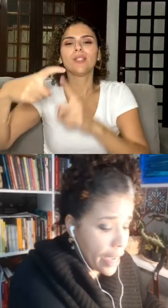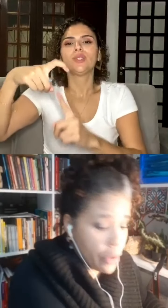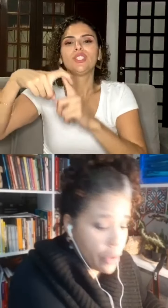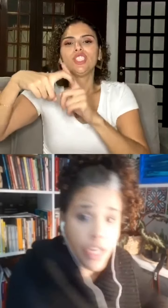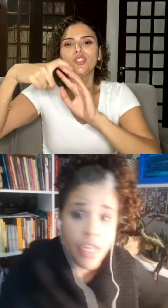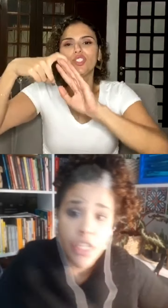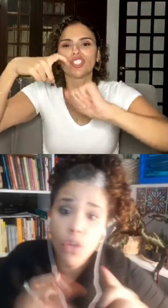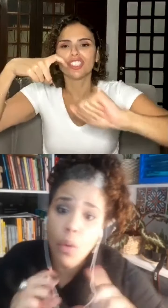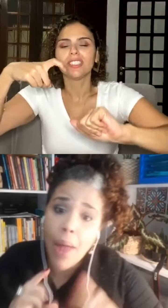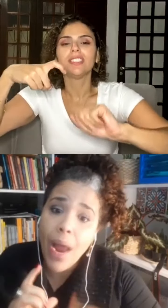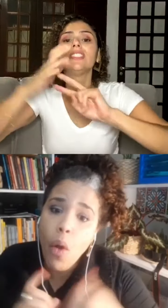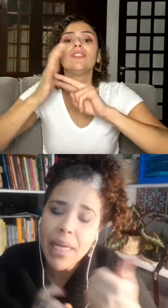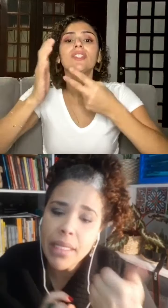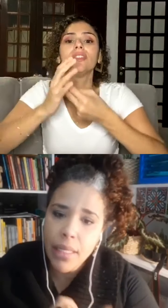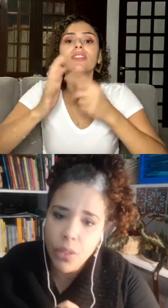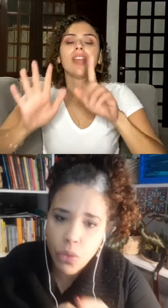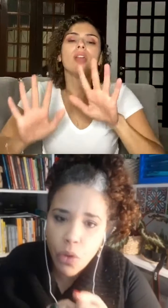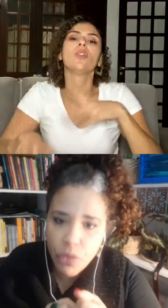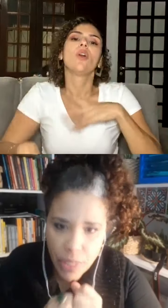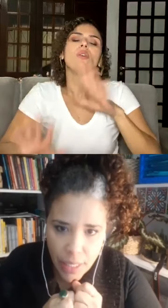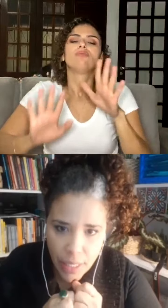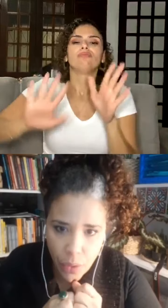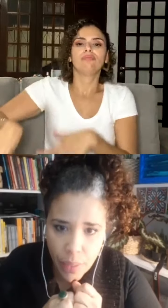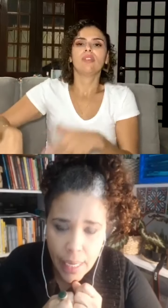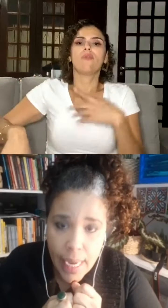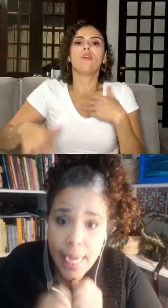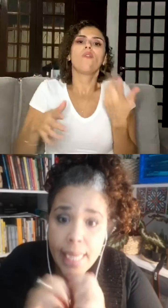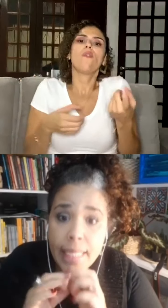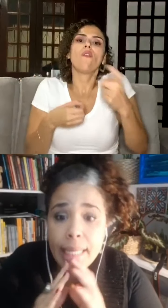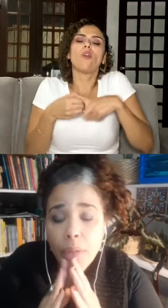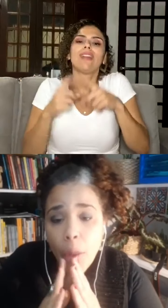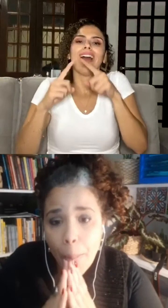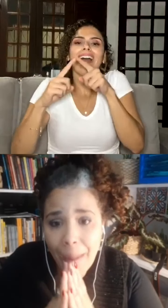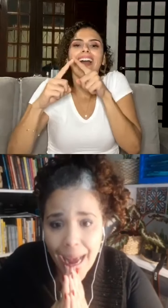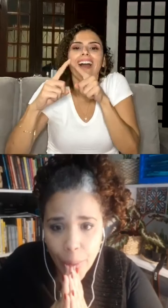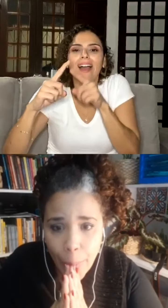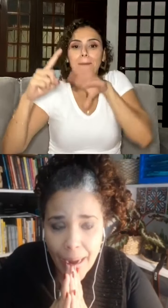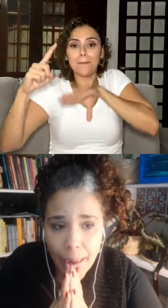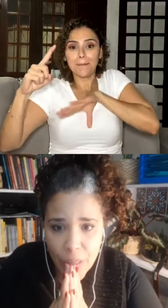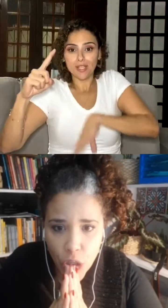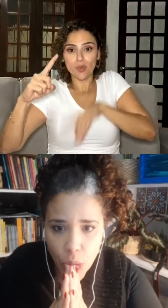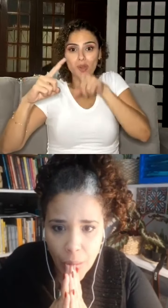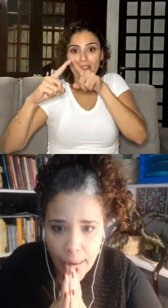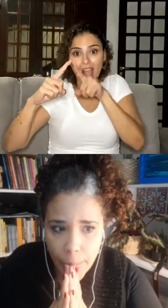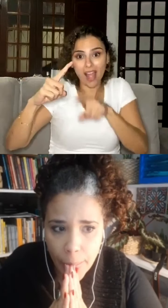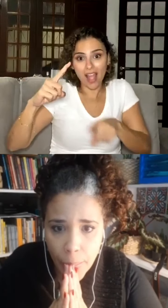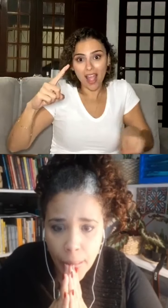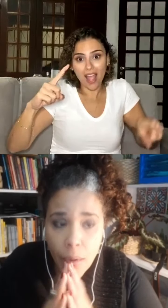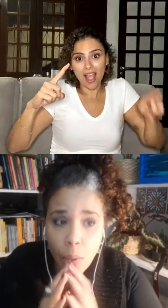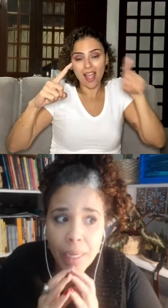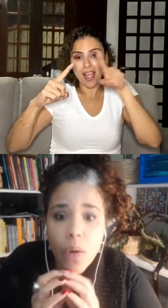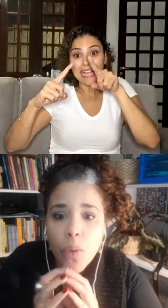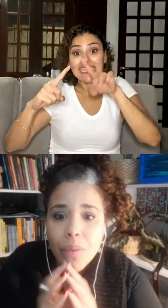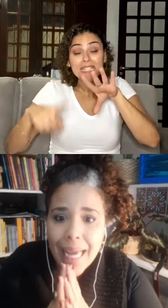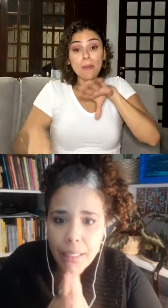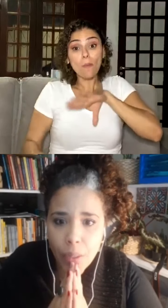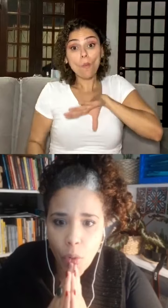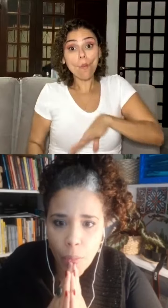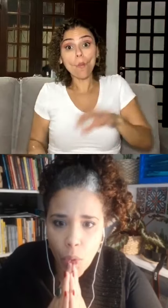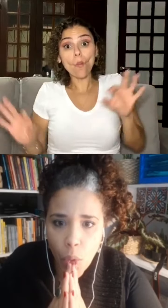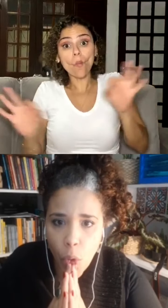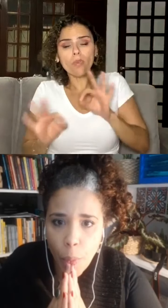eu estou recomeçando um novo ciclo. E se eu não paro para menstruar? O que acontece